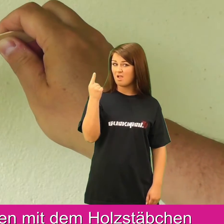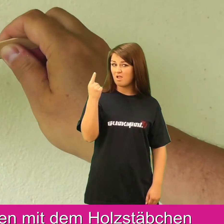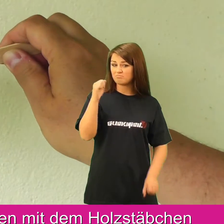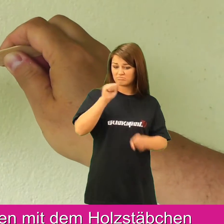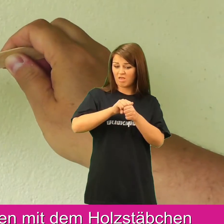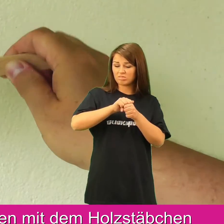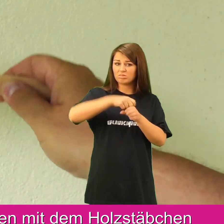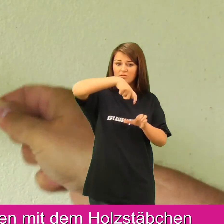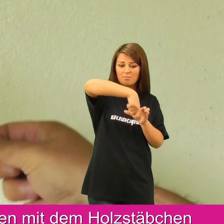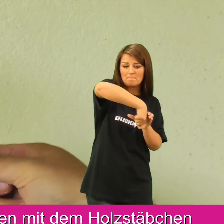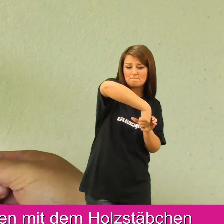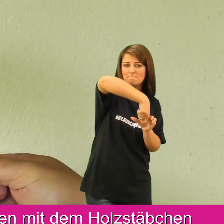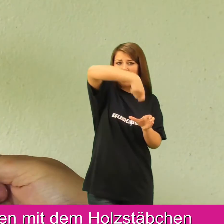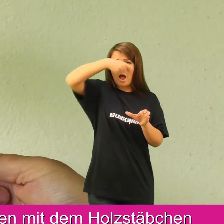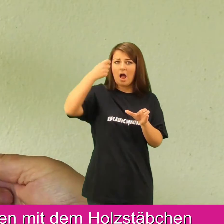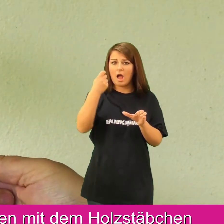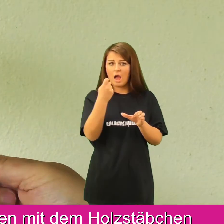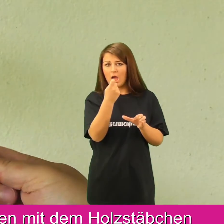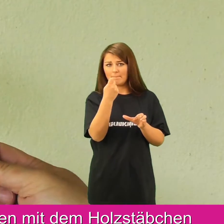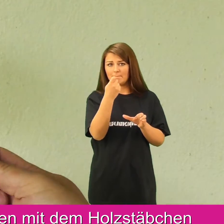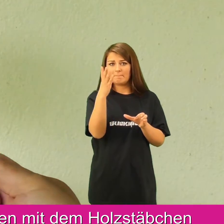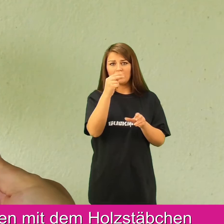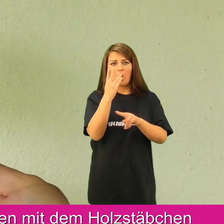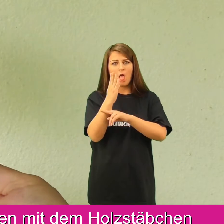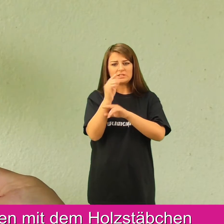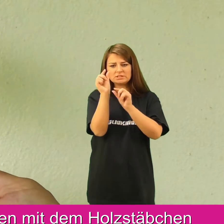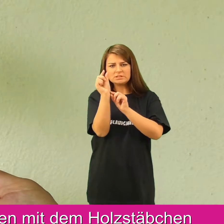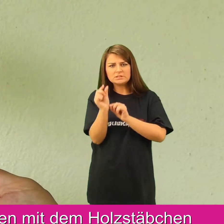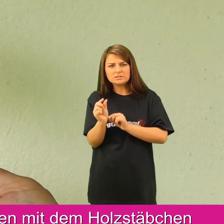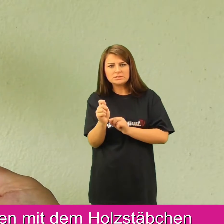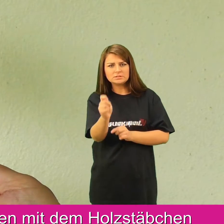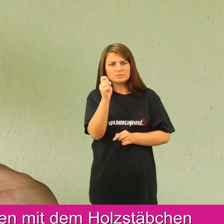Frank konnte den Eisklumpen mit dem Holzstäbchen darin einfach aus dem Glas ziehen.